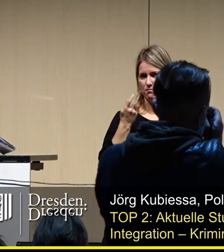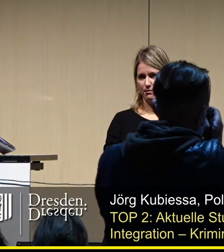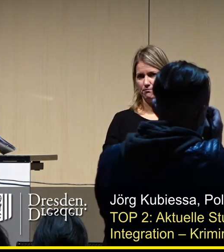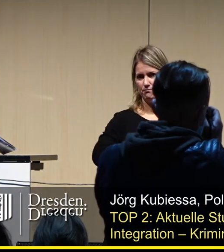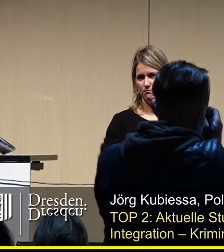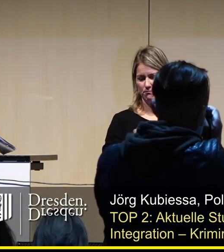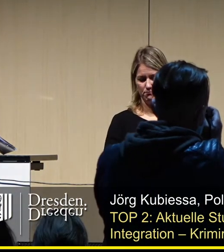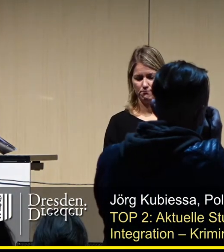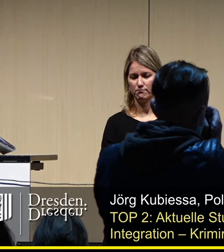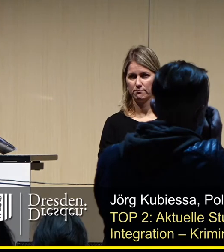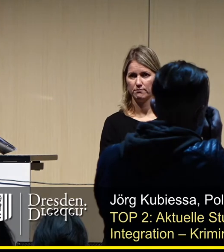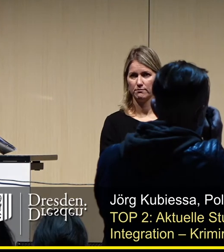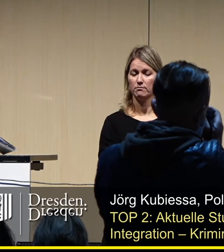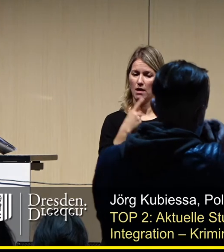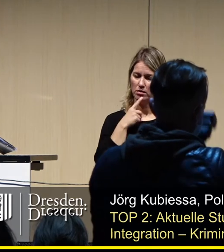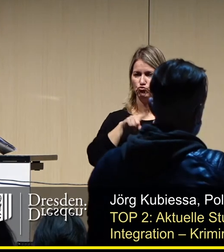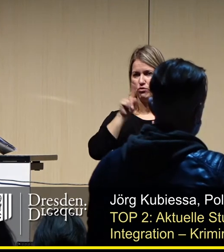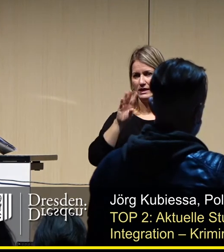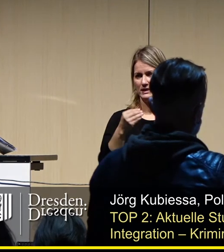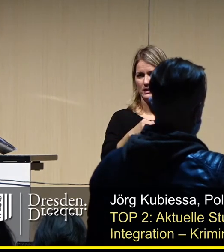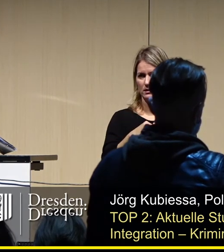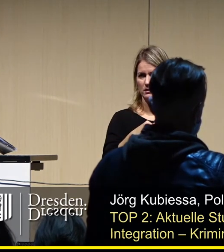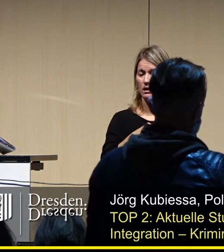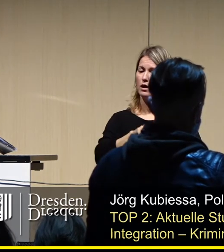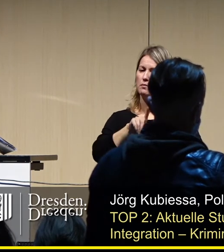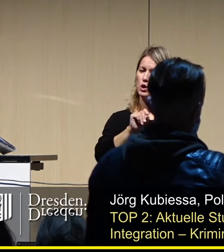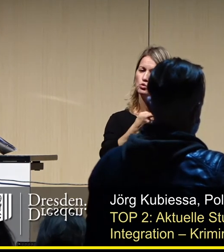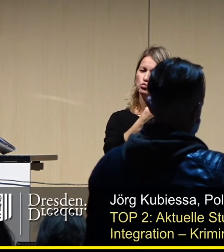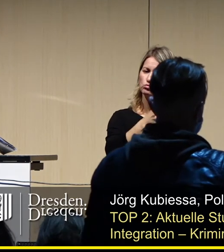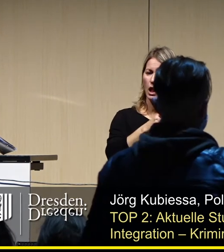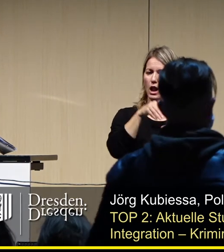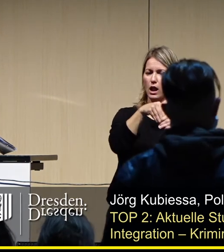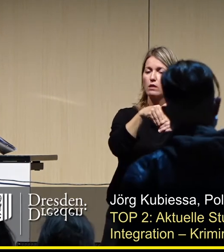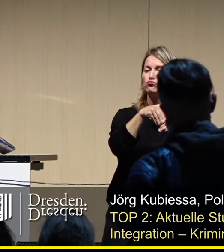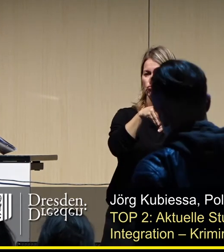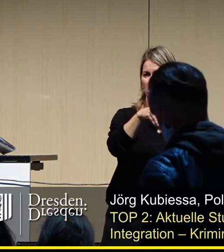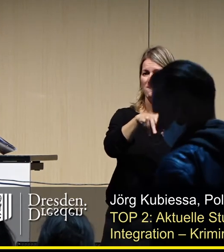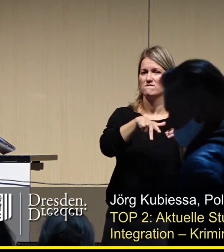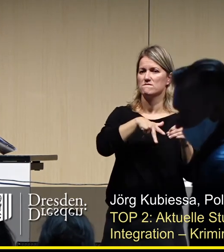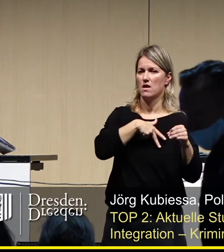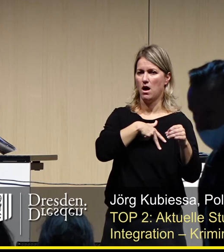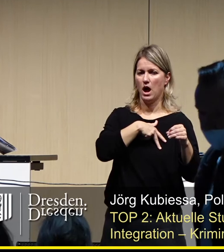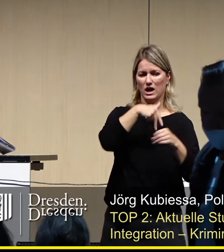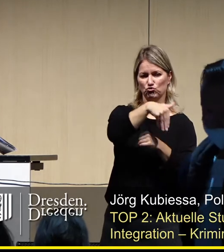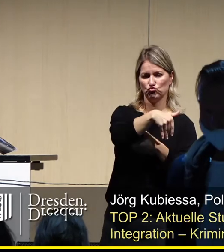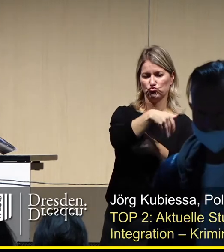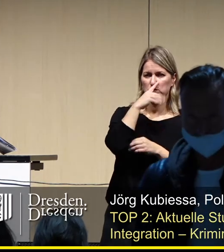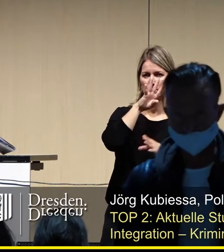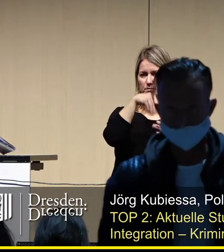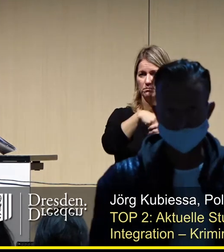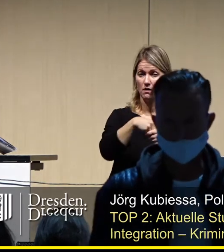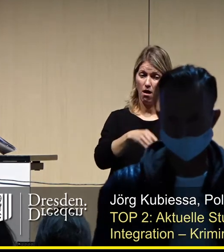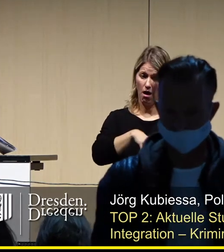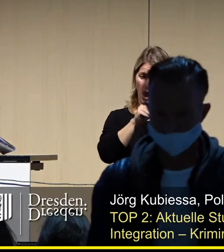den Vorteil, dass Sie eine mögliche Wahrheit abbilden, weil Sie Straftaten von der Anzeige bis zur